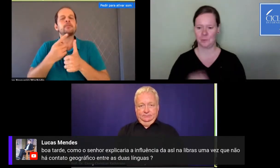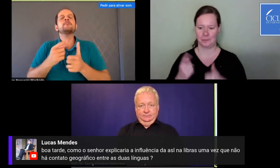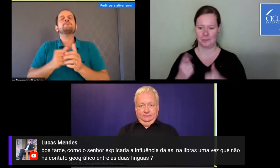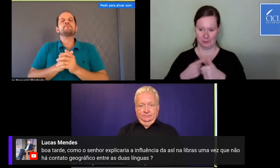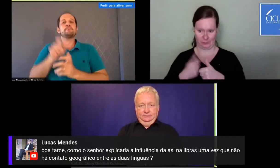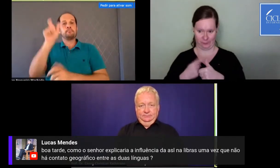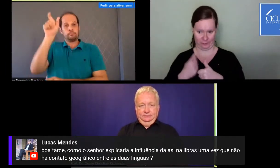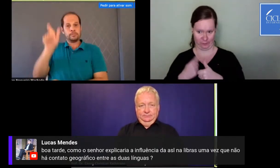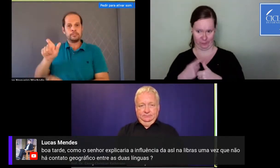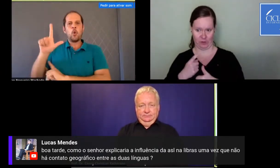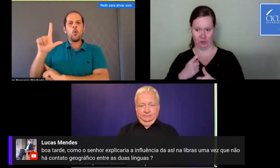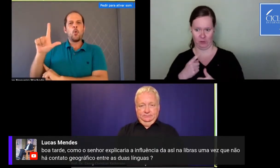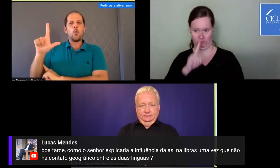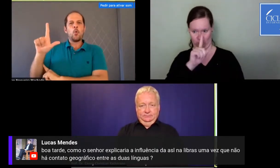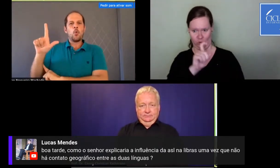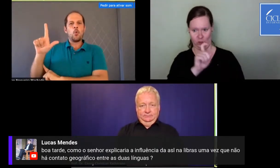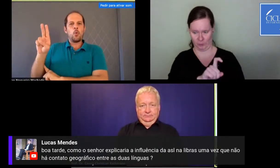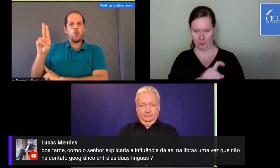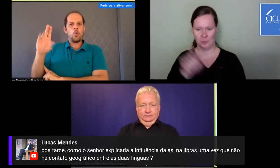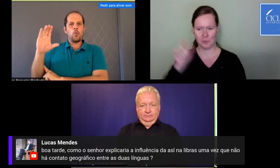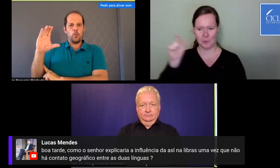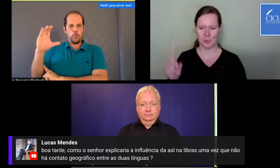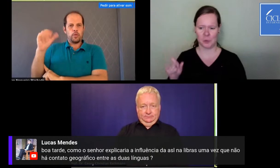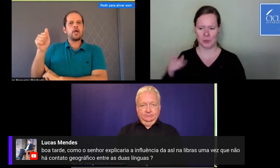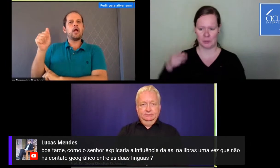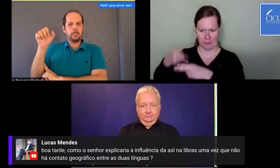do Lucas,